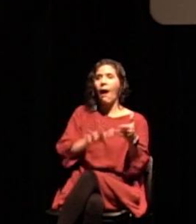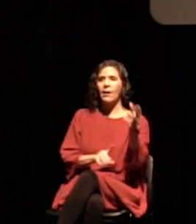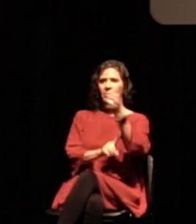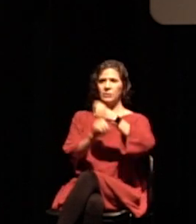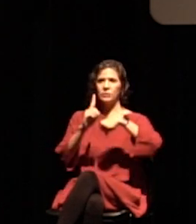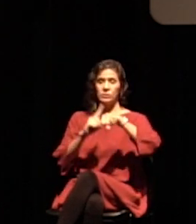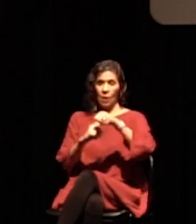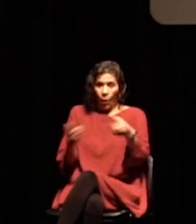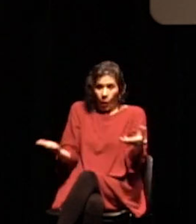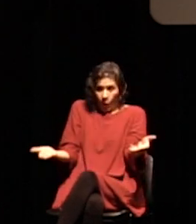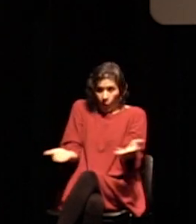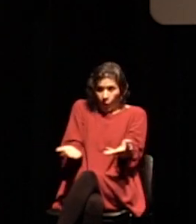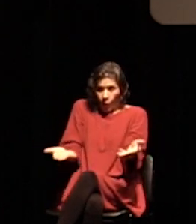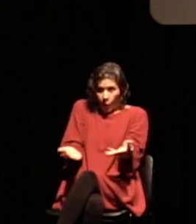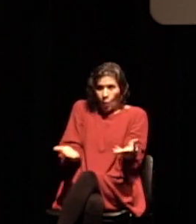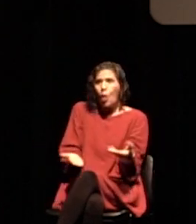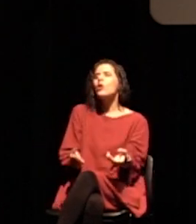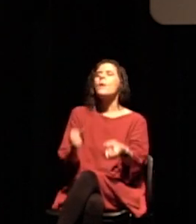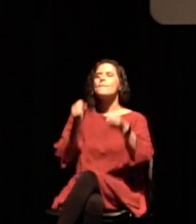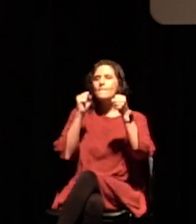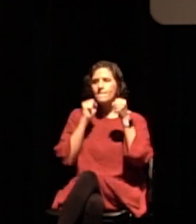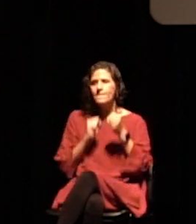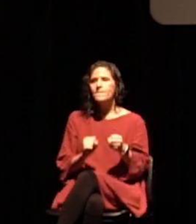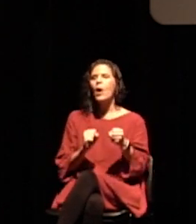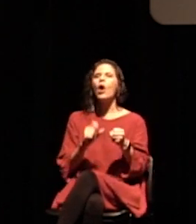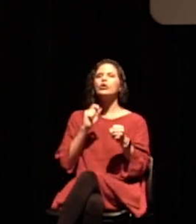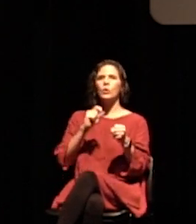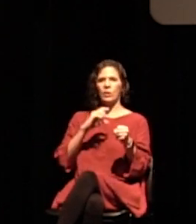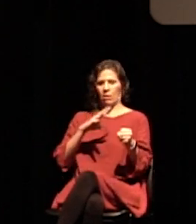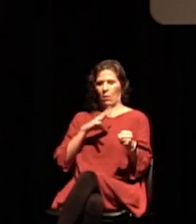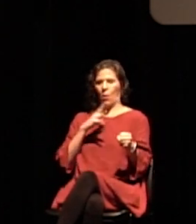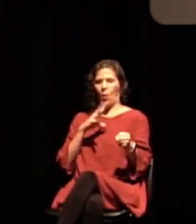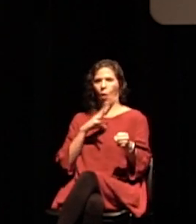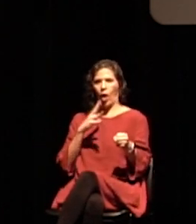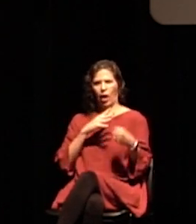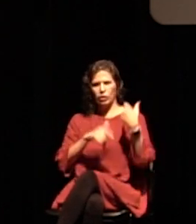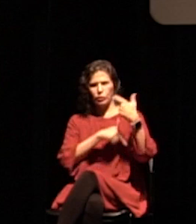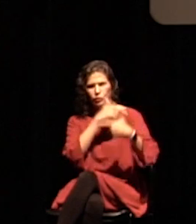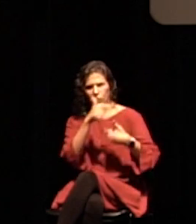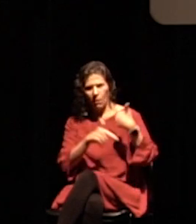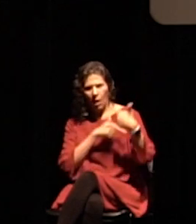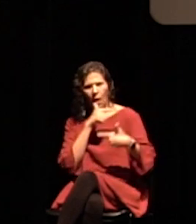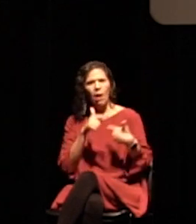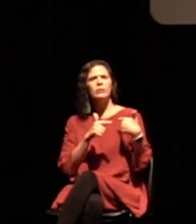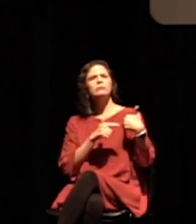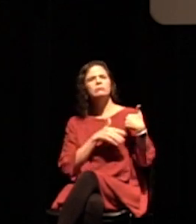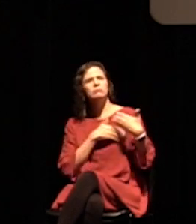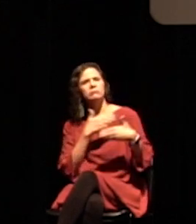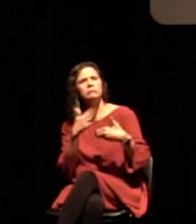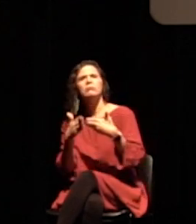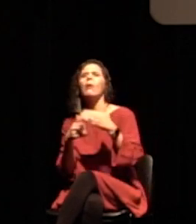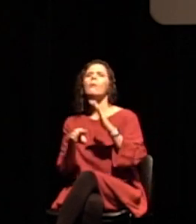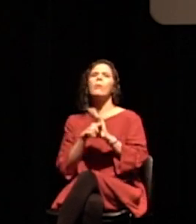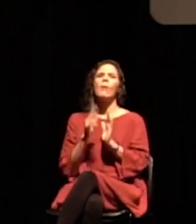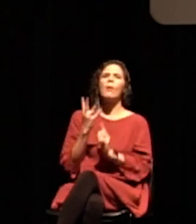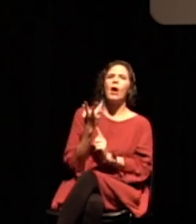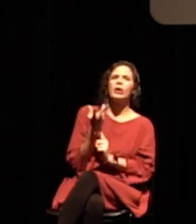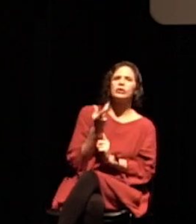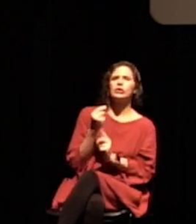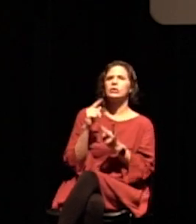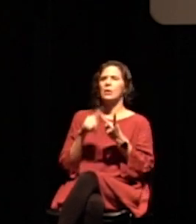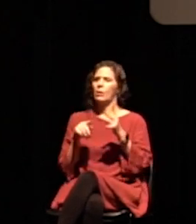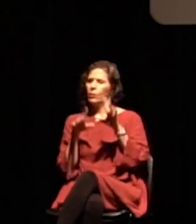hoje, possa, então, a partir da coragem dos trabalhos, desenvolvidos pelas artistas,